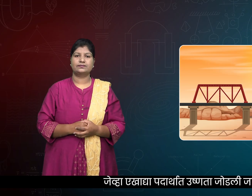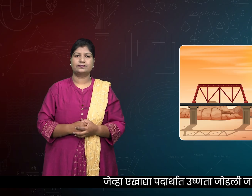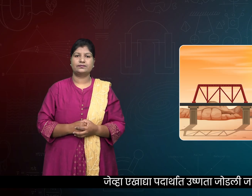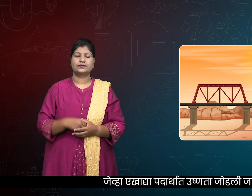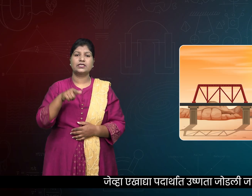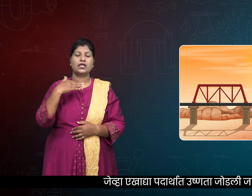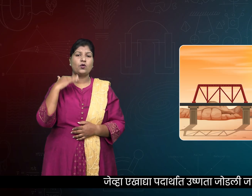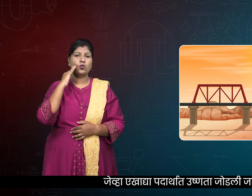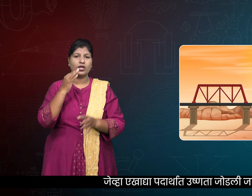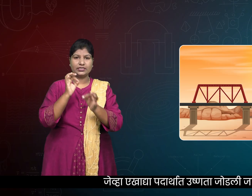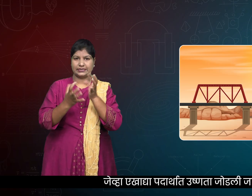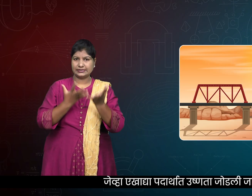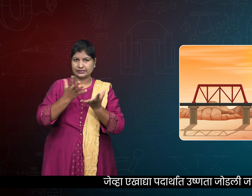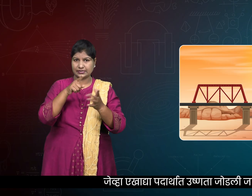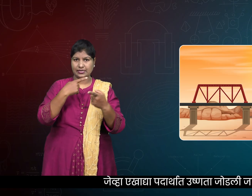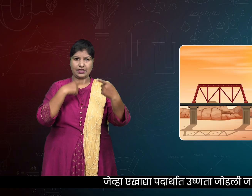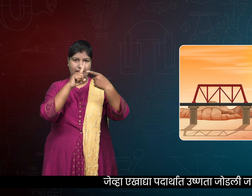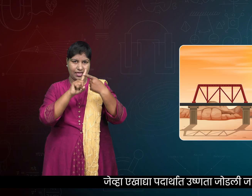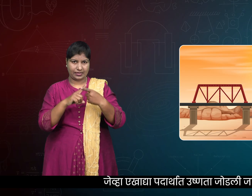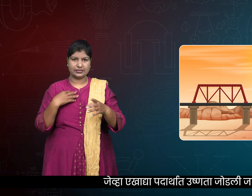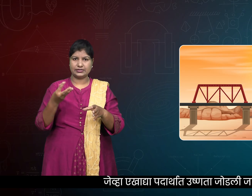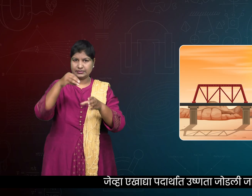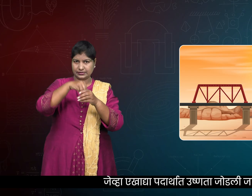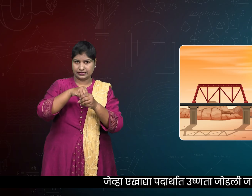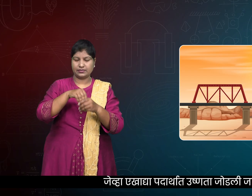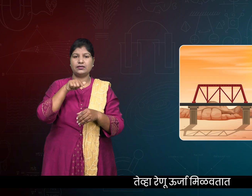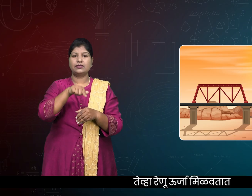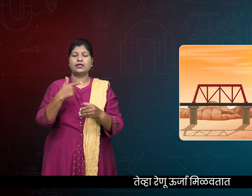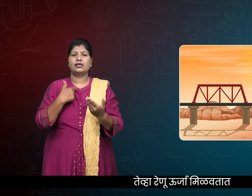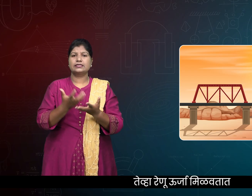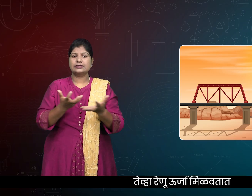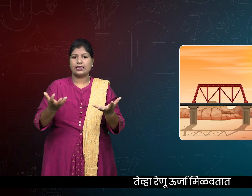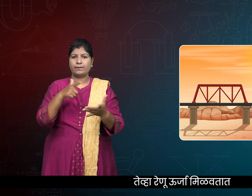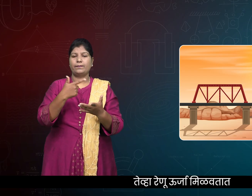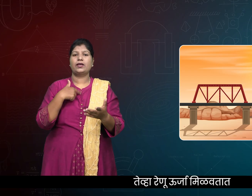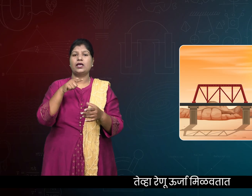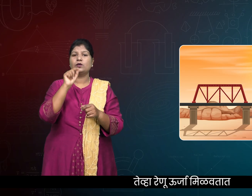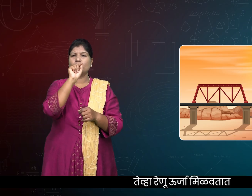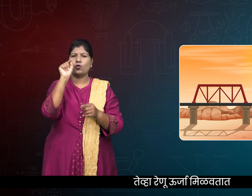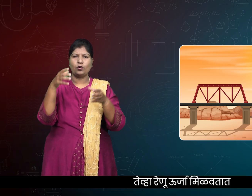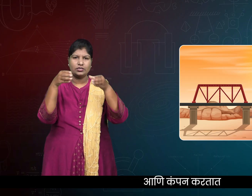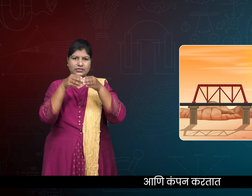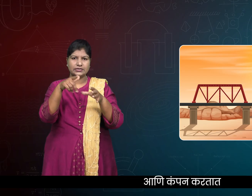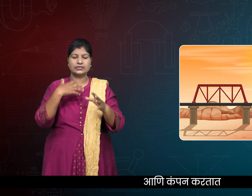जेव्हा एखाद्या पदार्थात उष्णता जोडली जाते तेव्हा रेणू ऊर्जा मिळवतात आणि कंपन